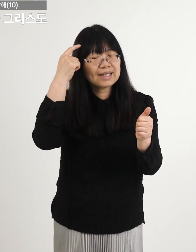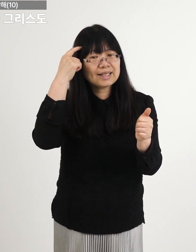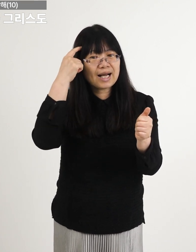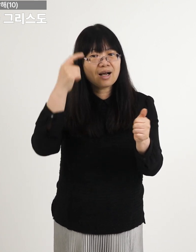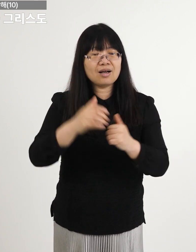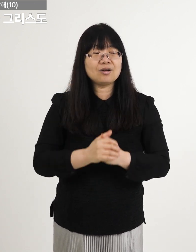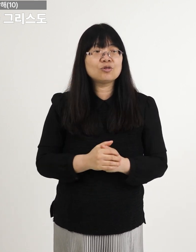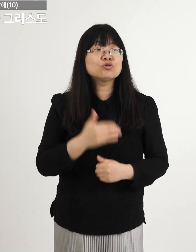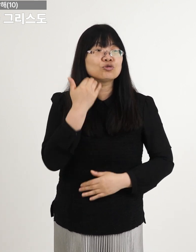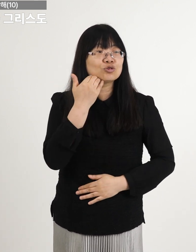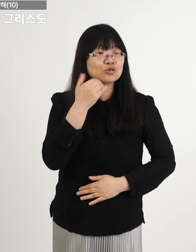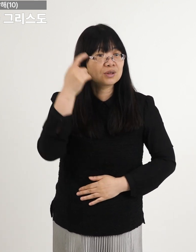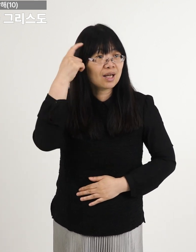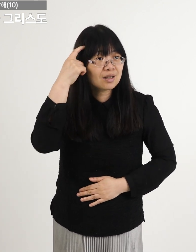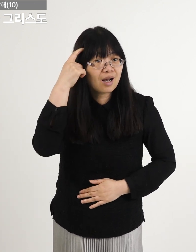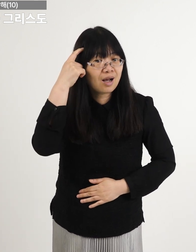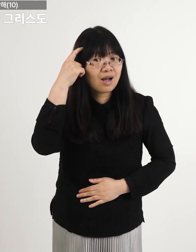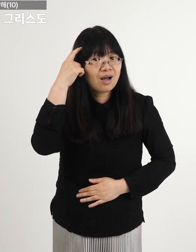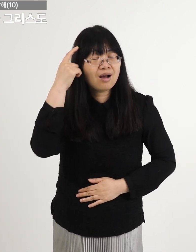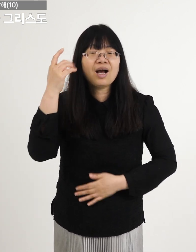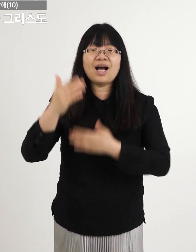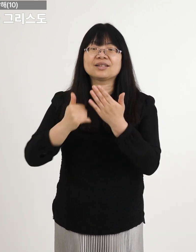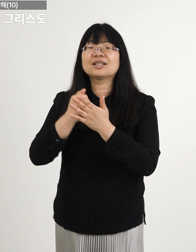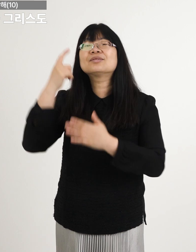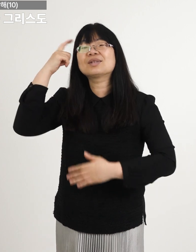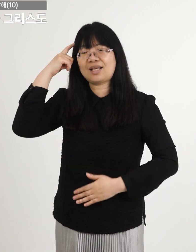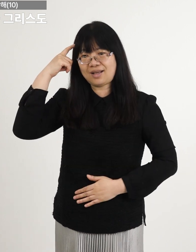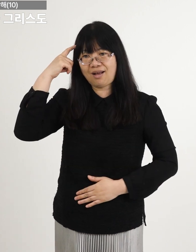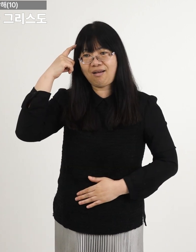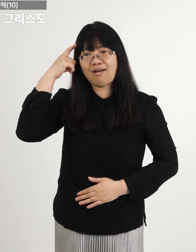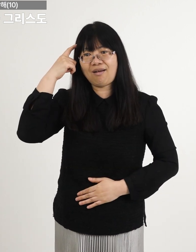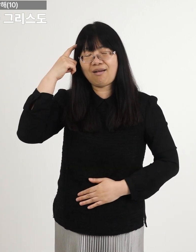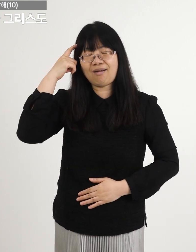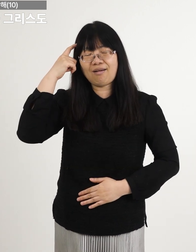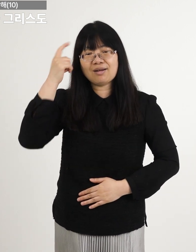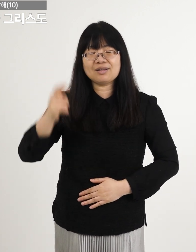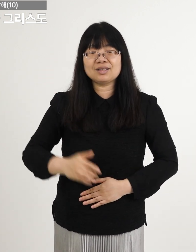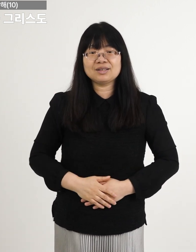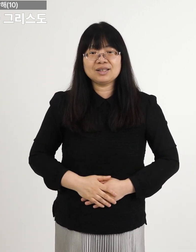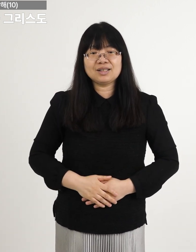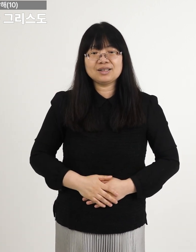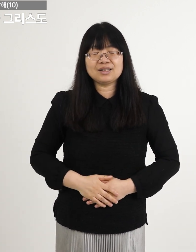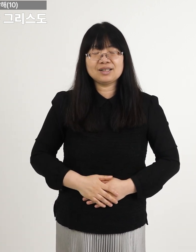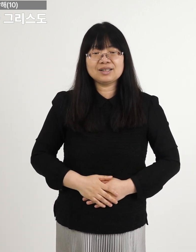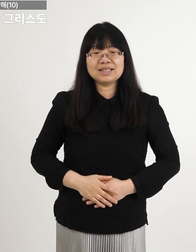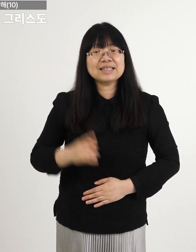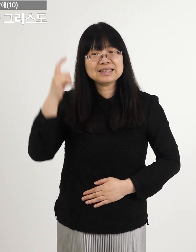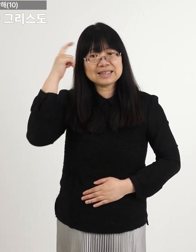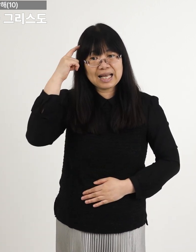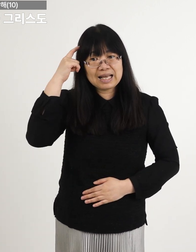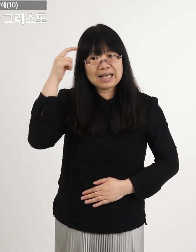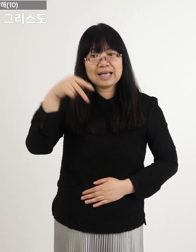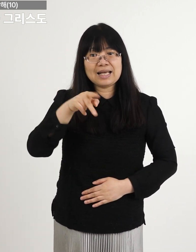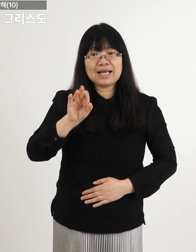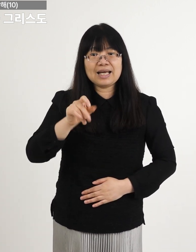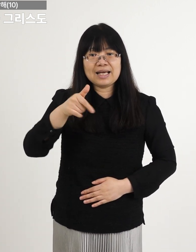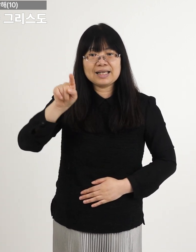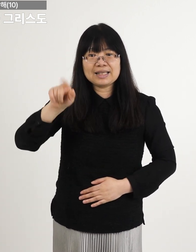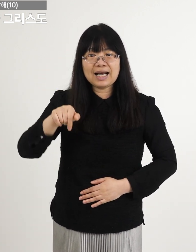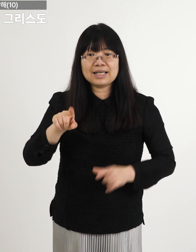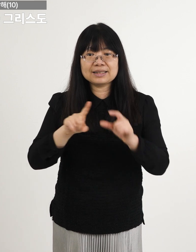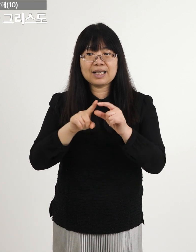누구의 생각이냐 하면 하나님의 생각이에요. 이 생각이라는 말이 히브리